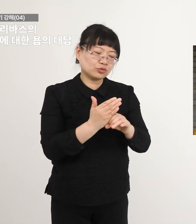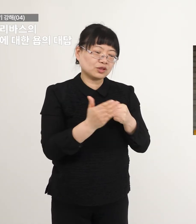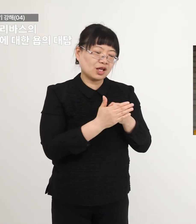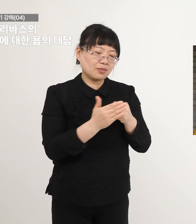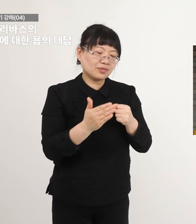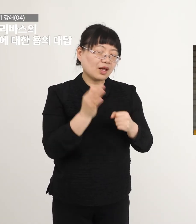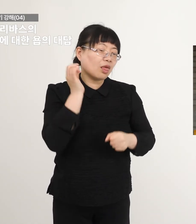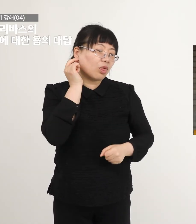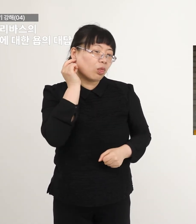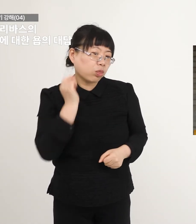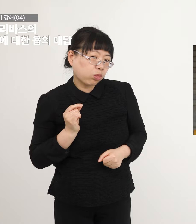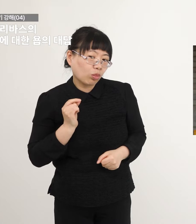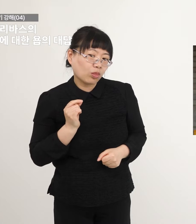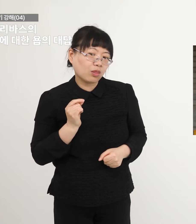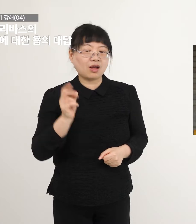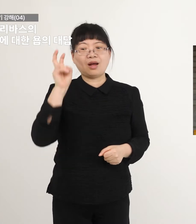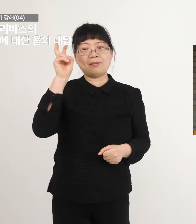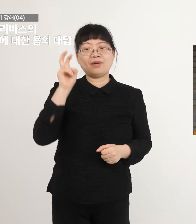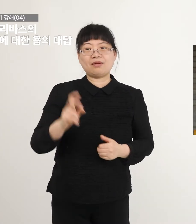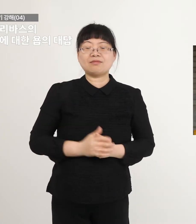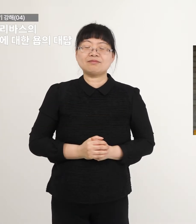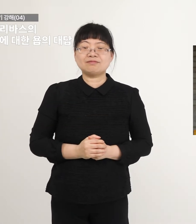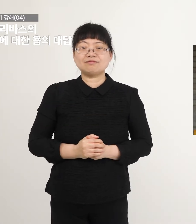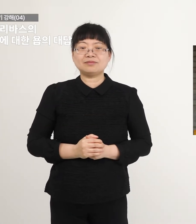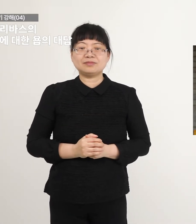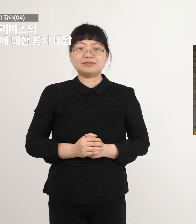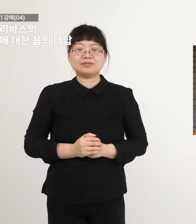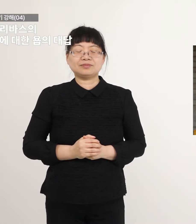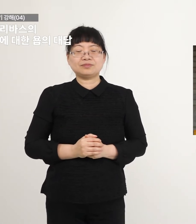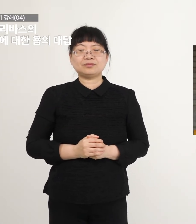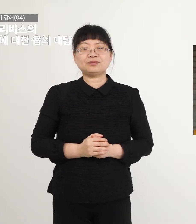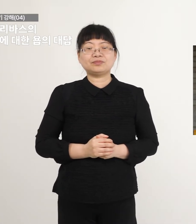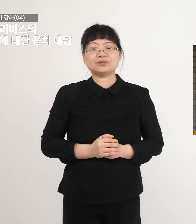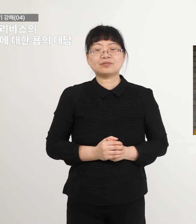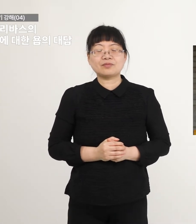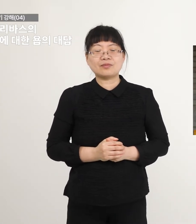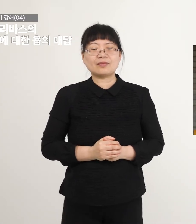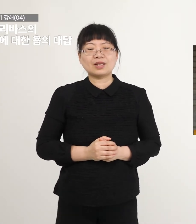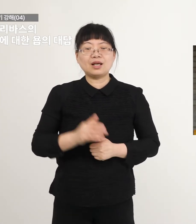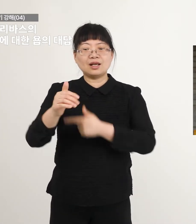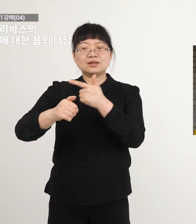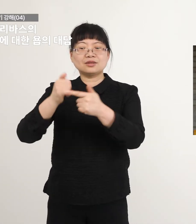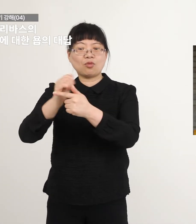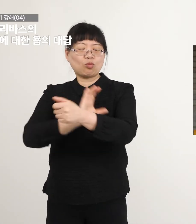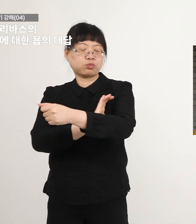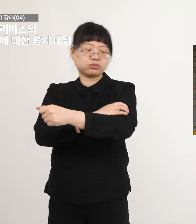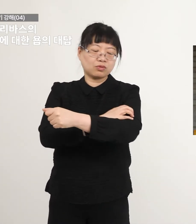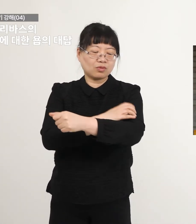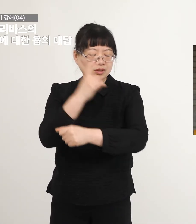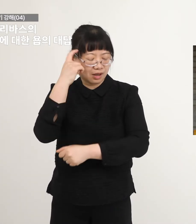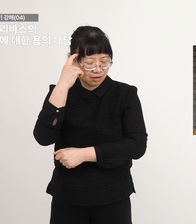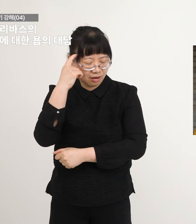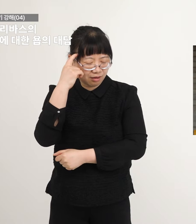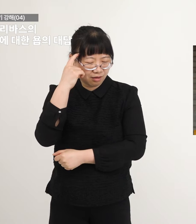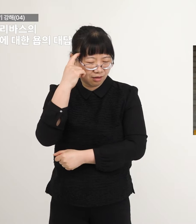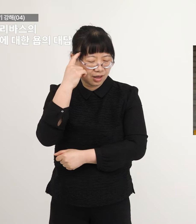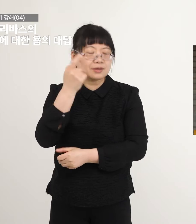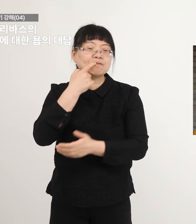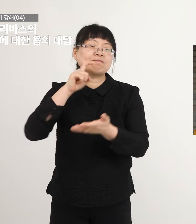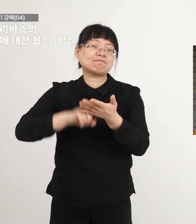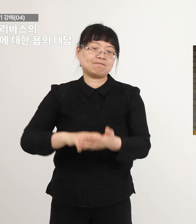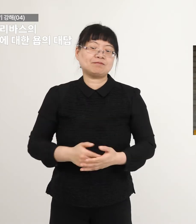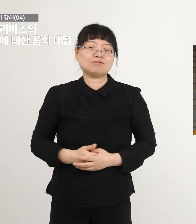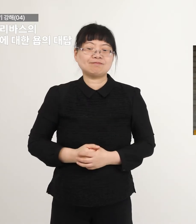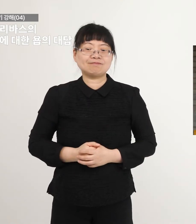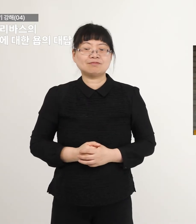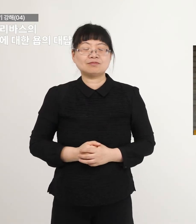혹 할까요, 안 할까요? 당연히 어떤 신적 권위의 이야기로 듣기가